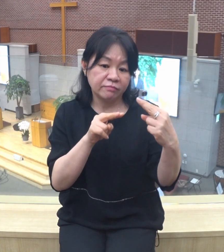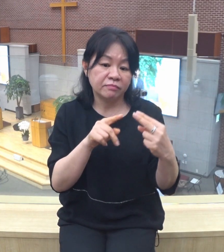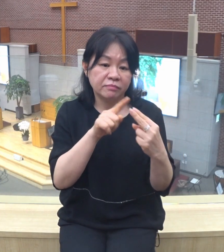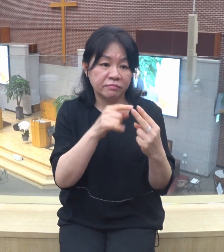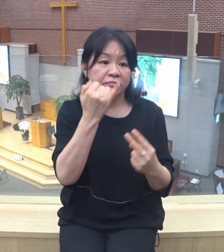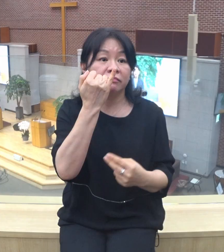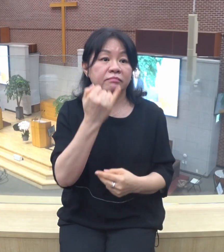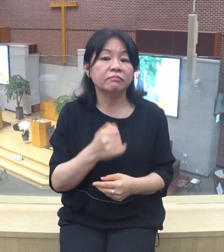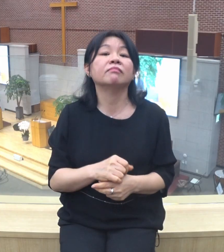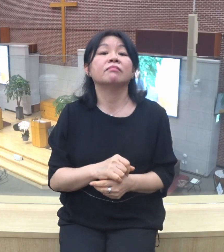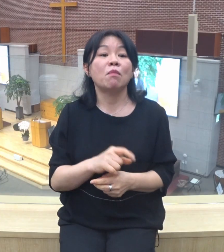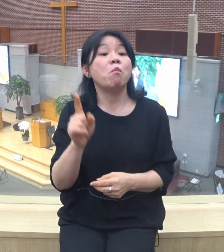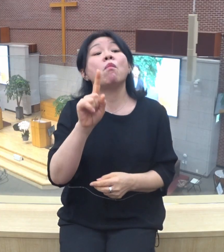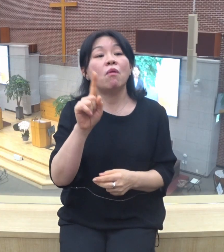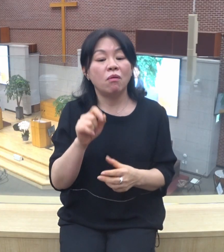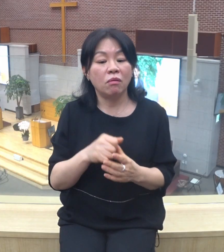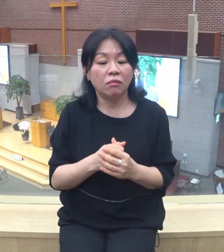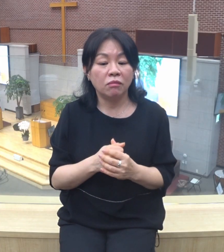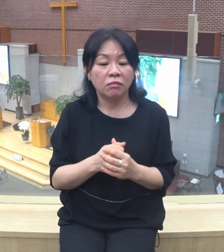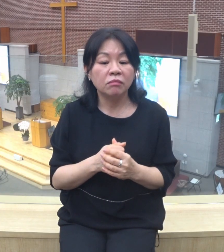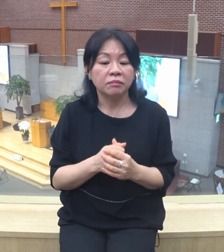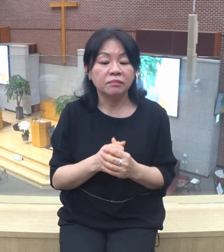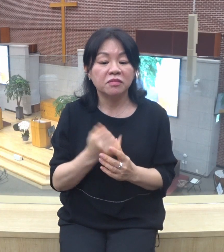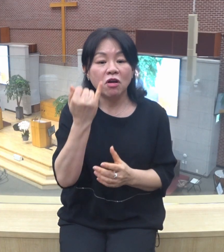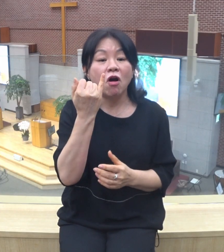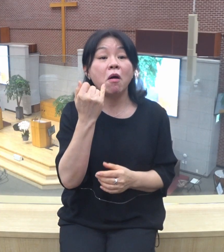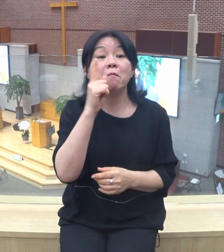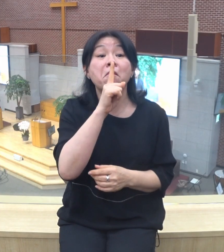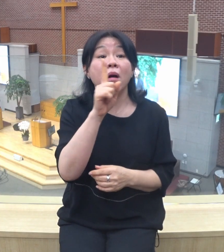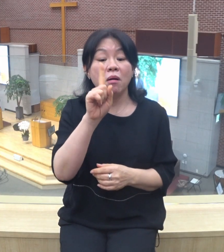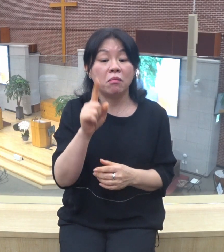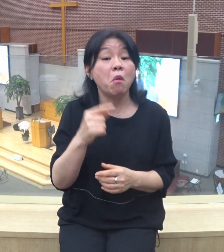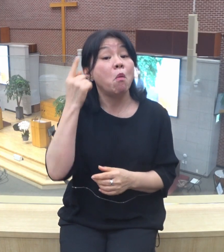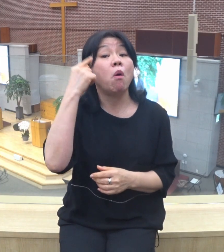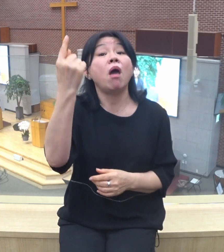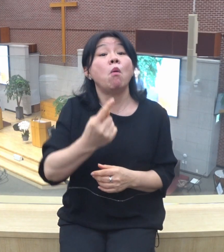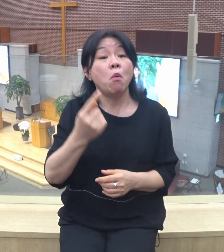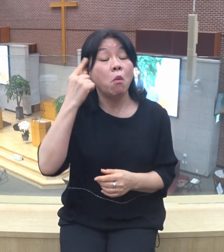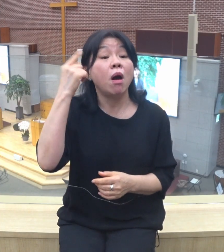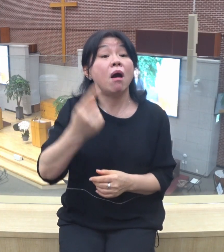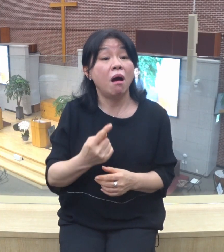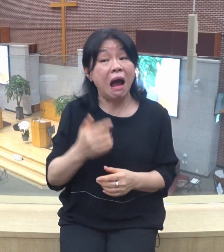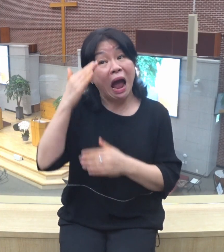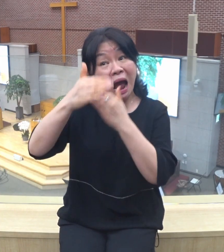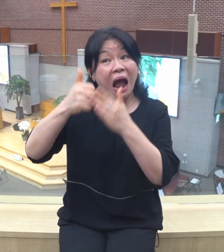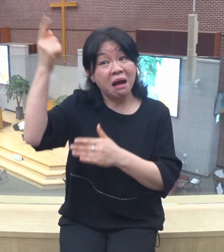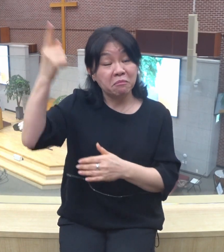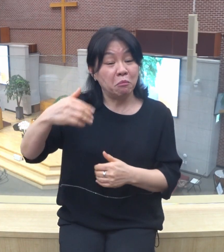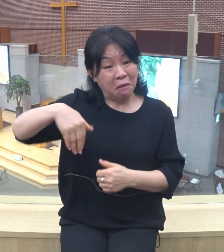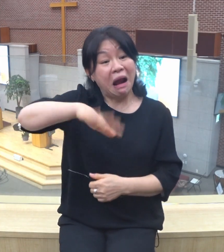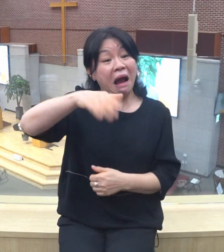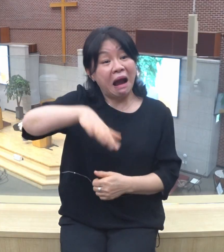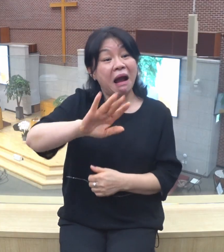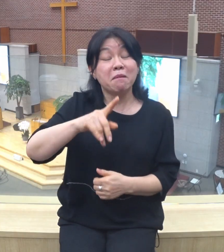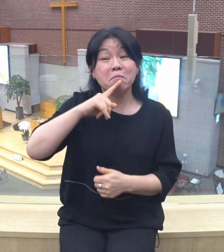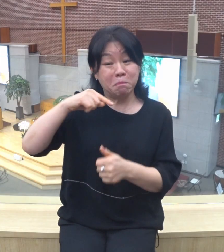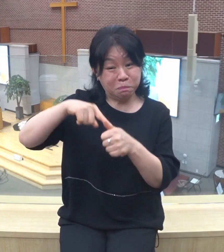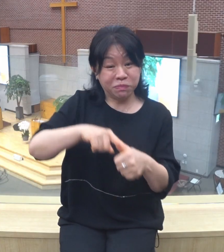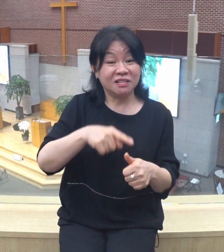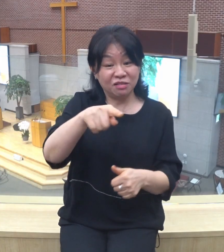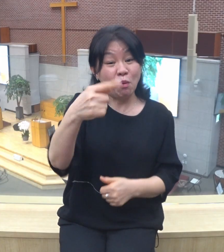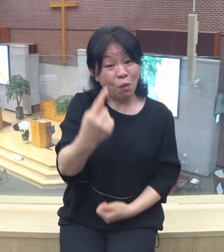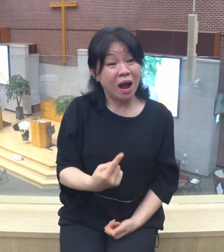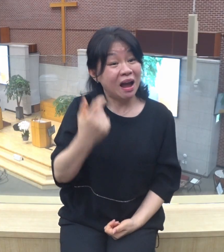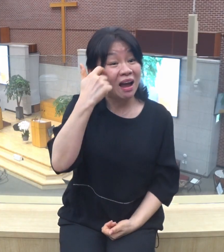그분이 갑자기 저를 보더니 이렇게 물었습니다. 왜 왔냐? 하나님이 가래냐?